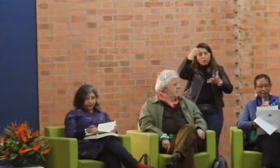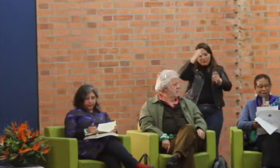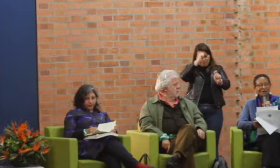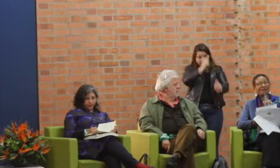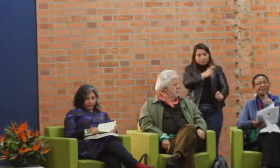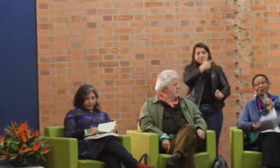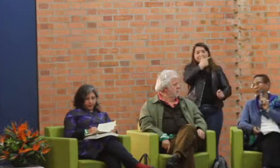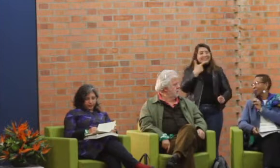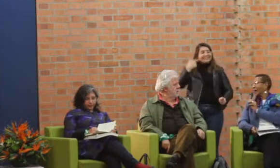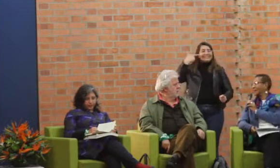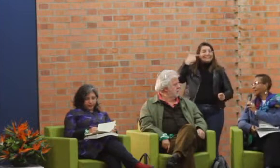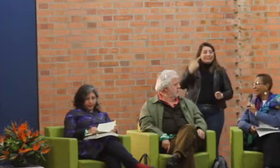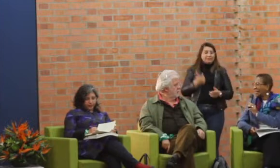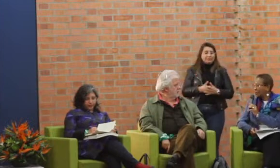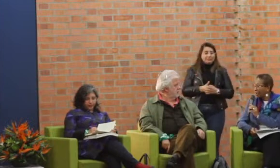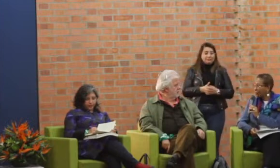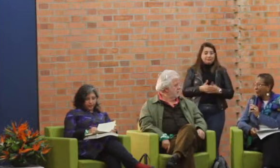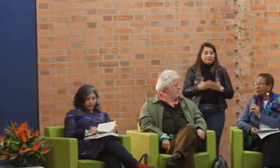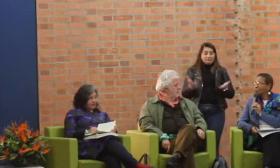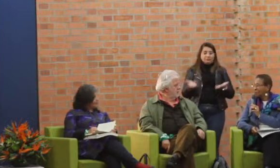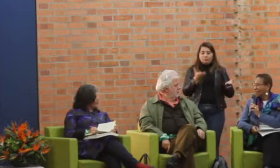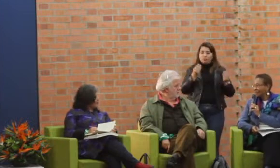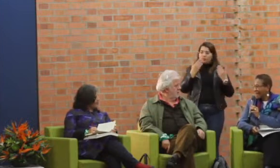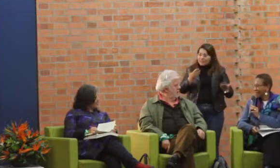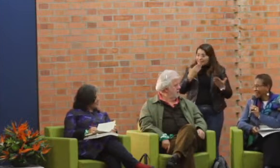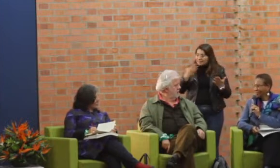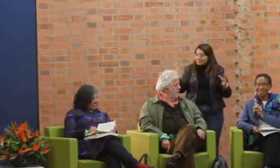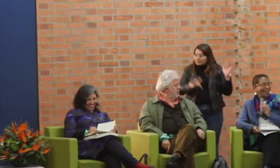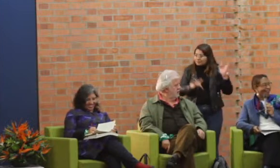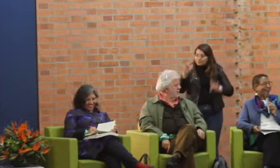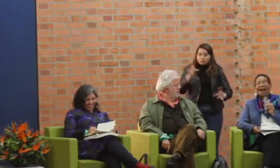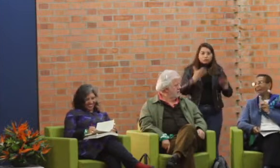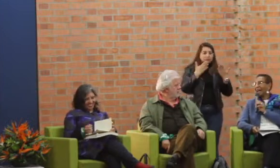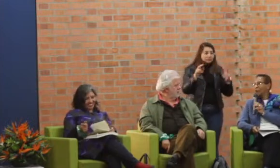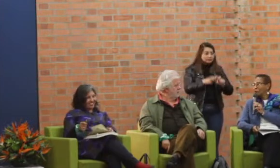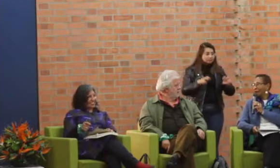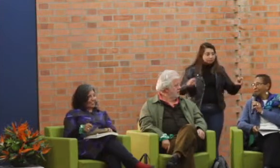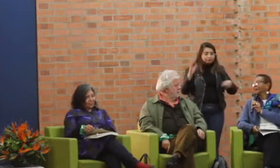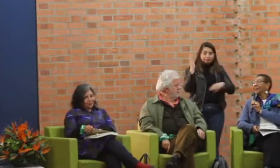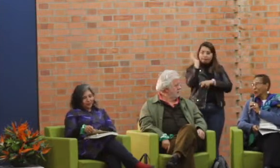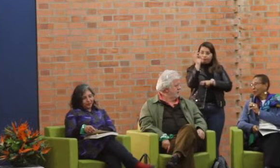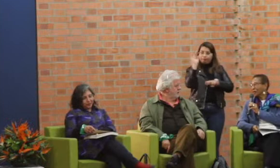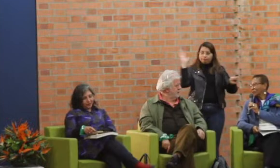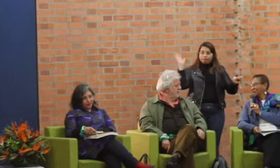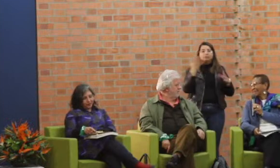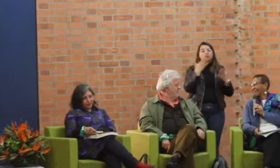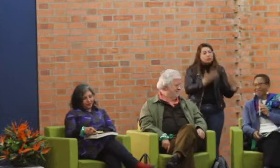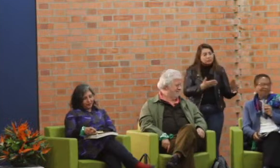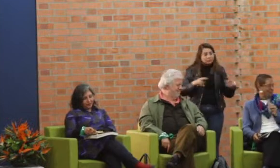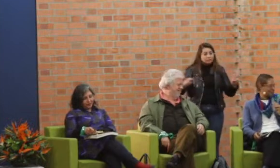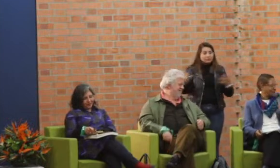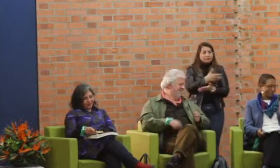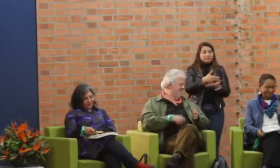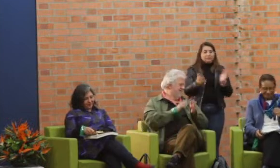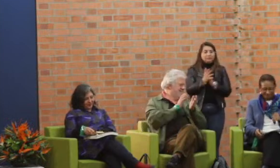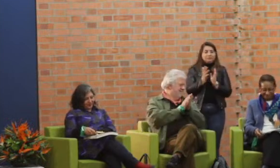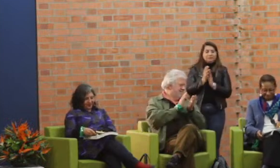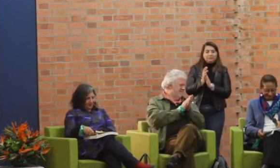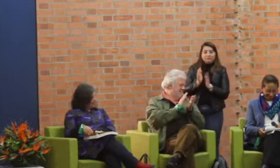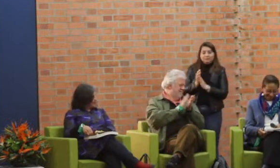este reconocimiento así que de nuevo pues muchas gracias a cada una y a Rodrigo